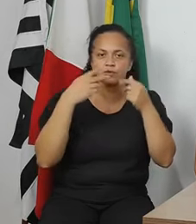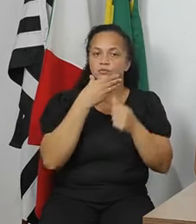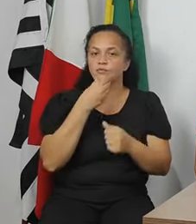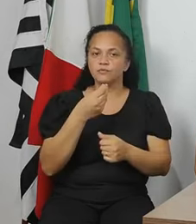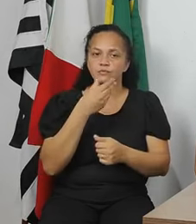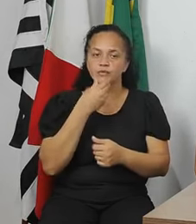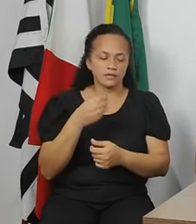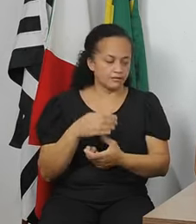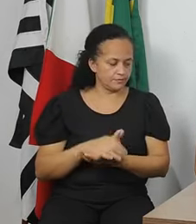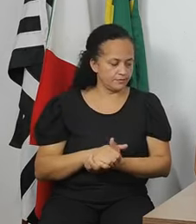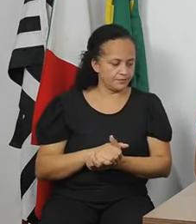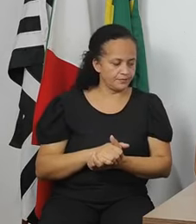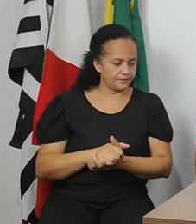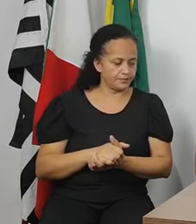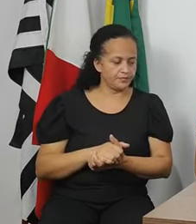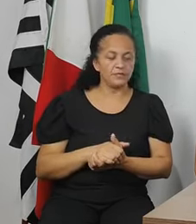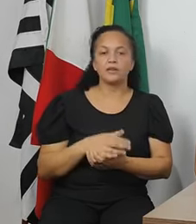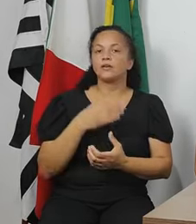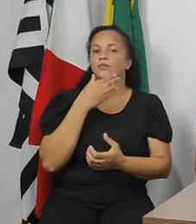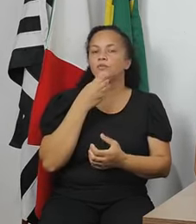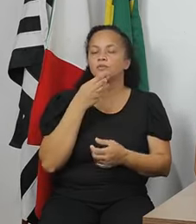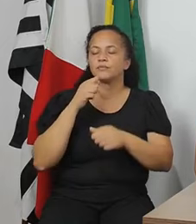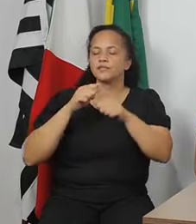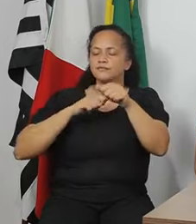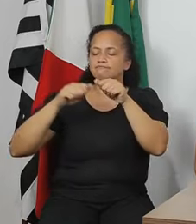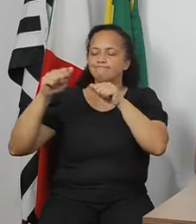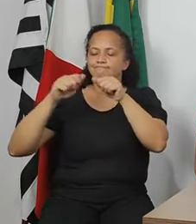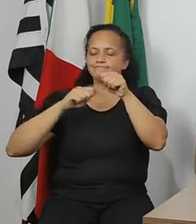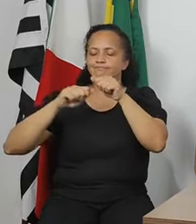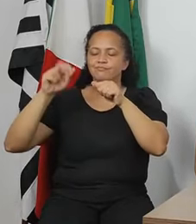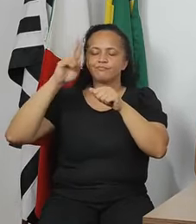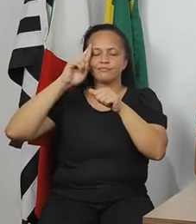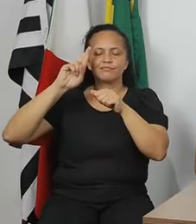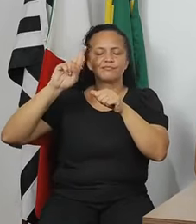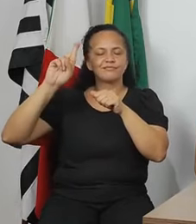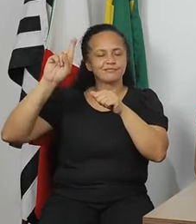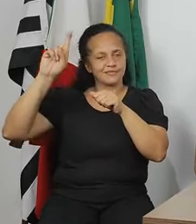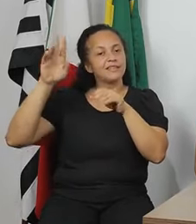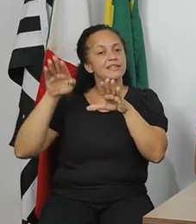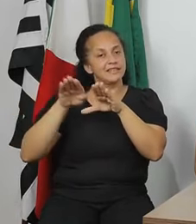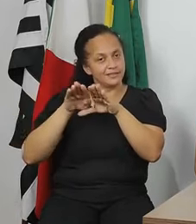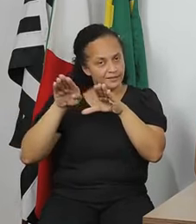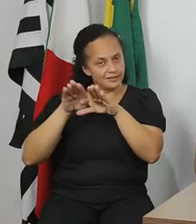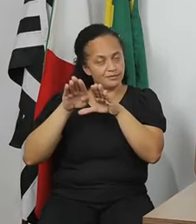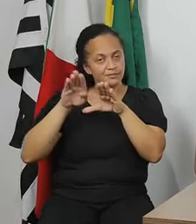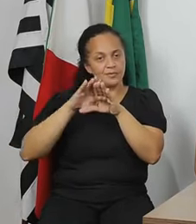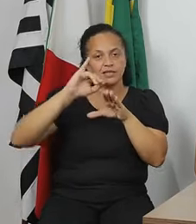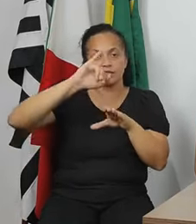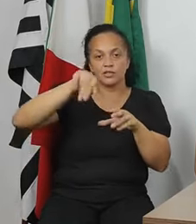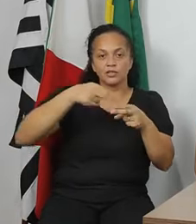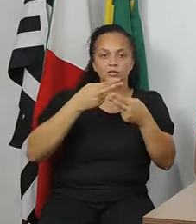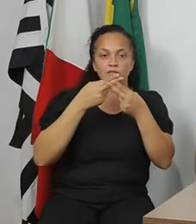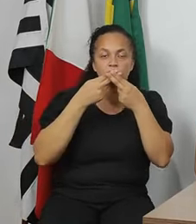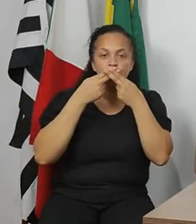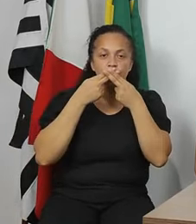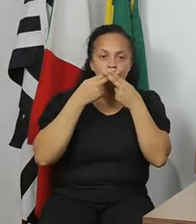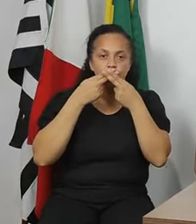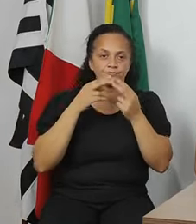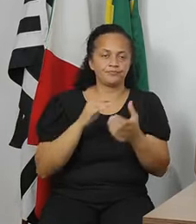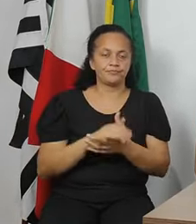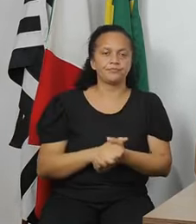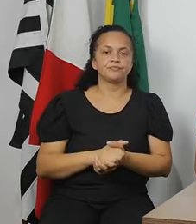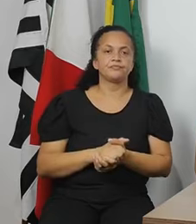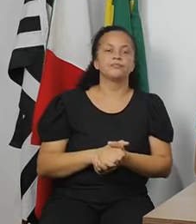Saulo, servindo eles ao Senhor e jejuando. Então eles serviam a Deus